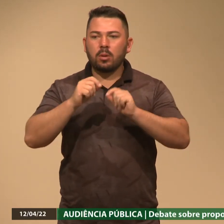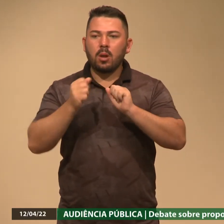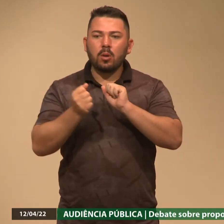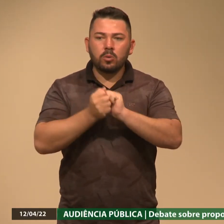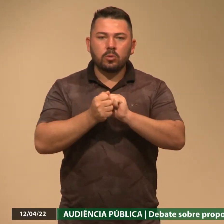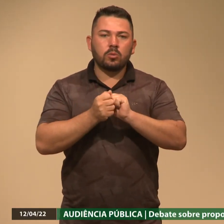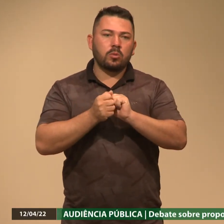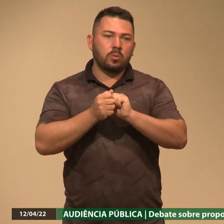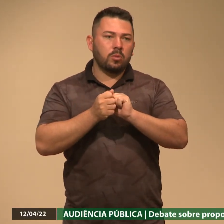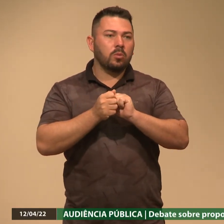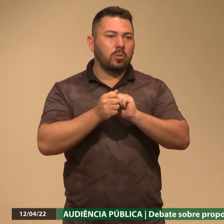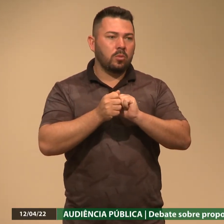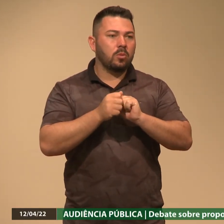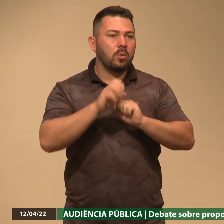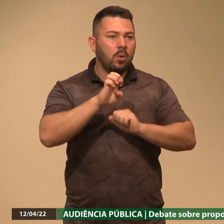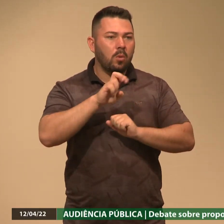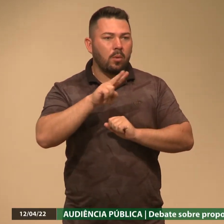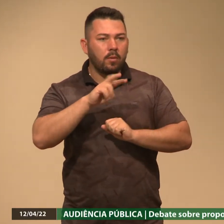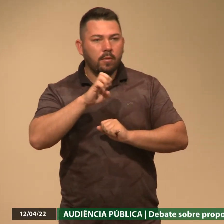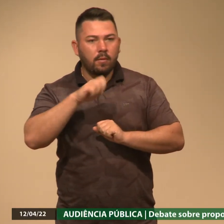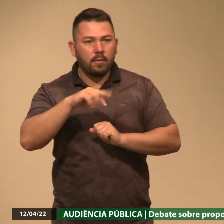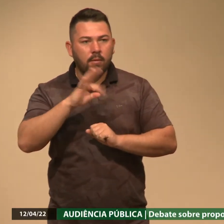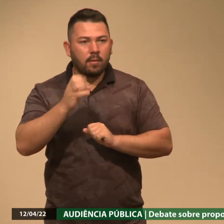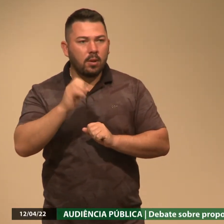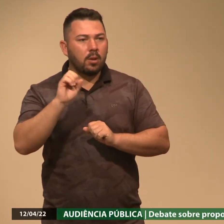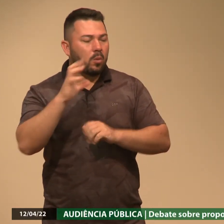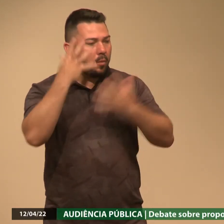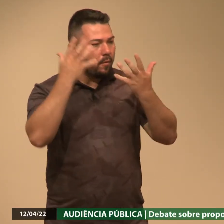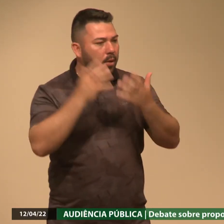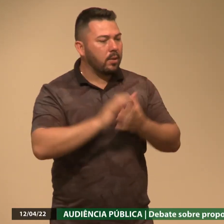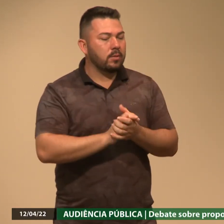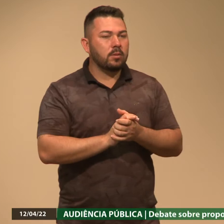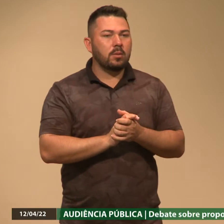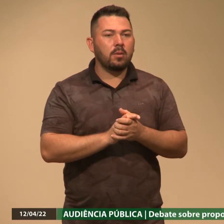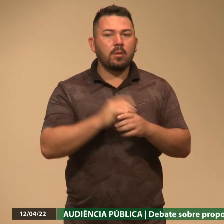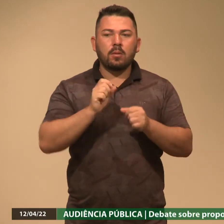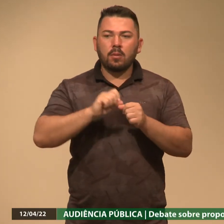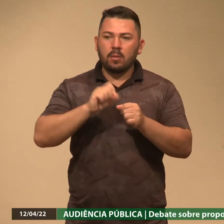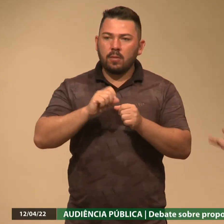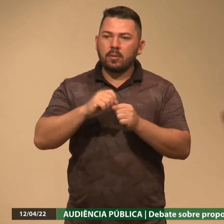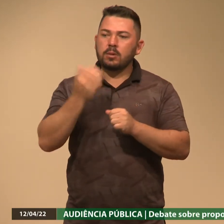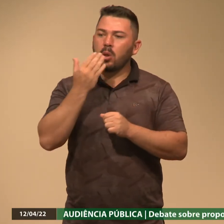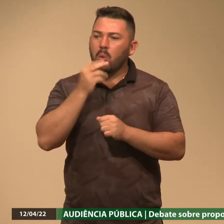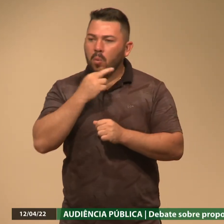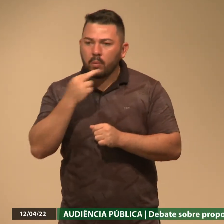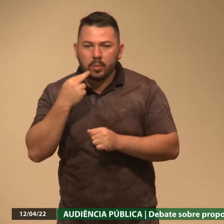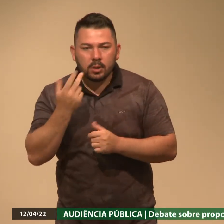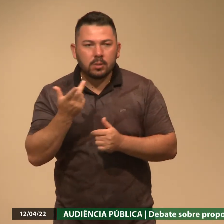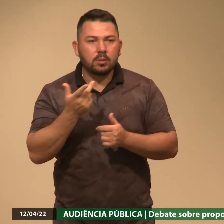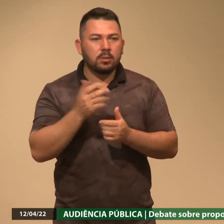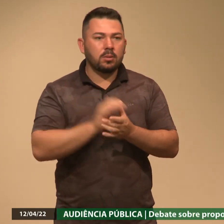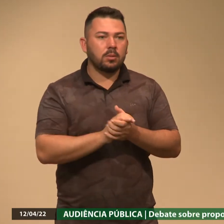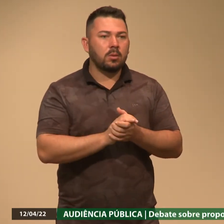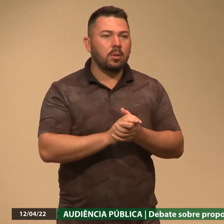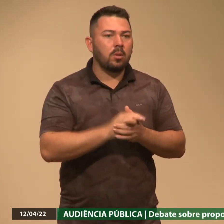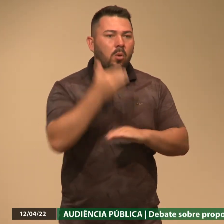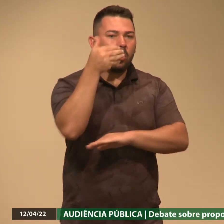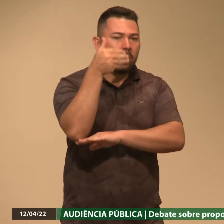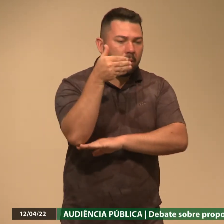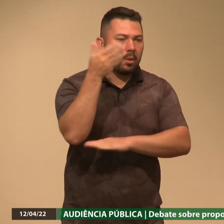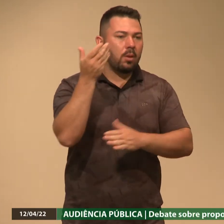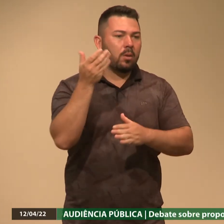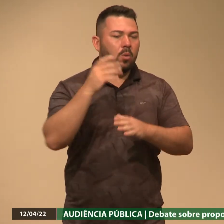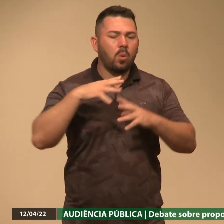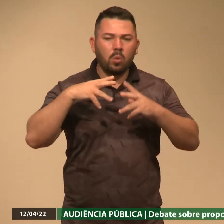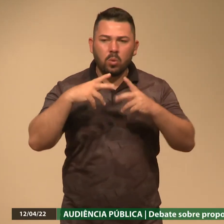eventos como as pessoas que trabalham nos está fiz nas fazendo comida nos restaurantes hotéis